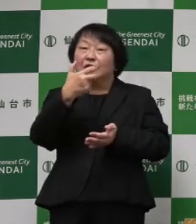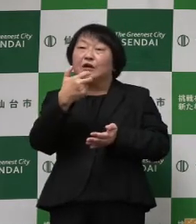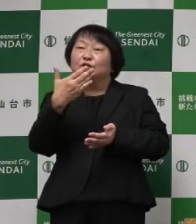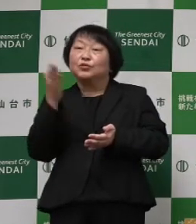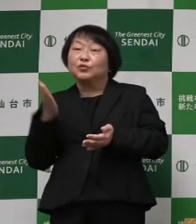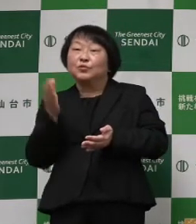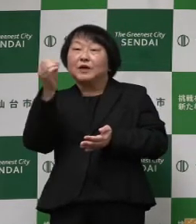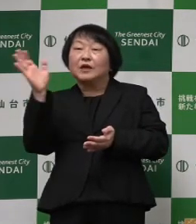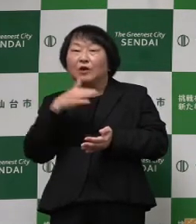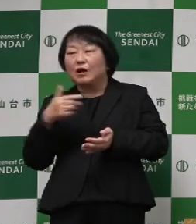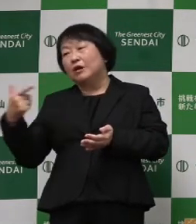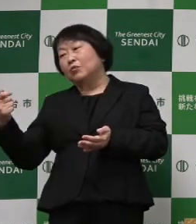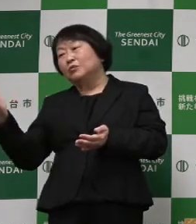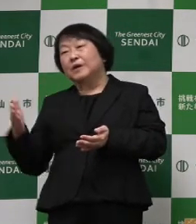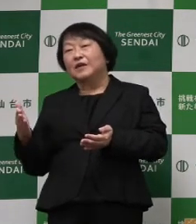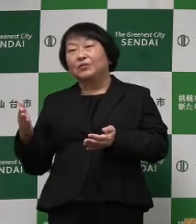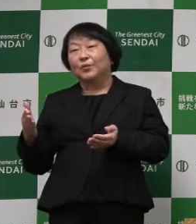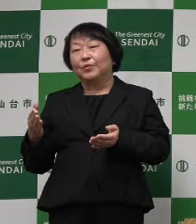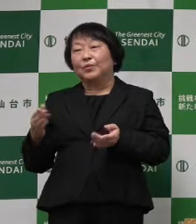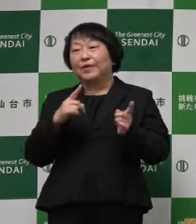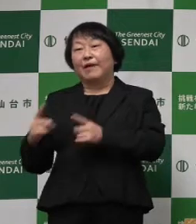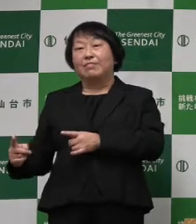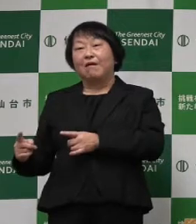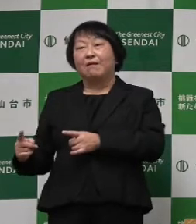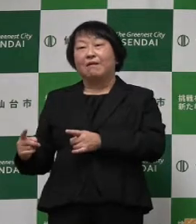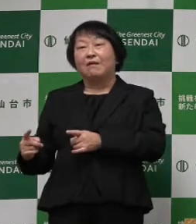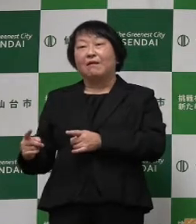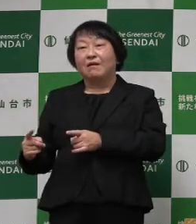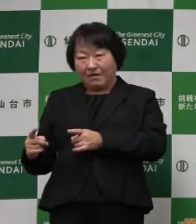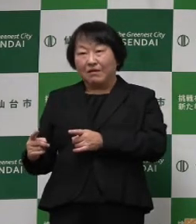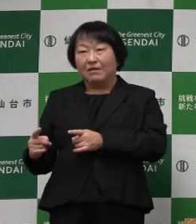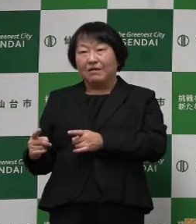79% から 60% まで、村井さんの